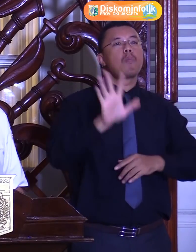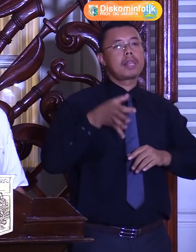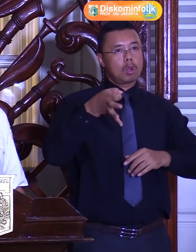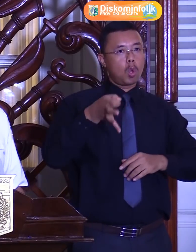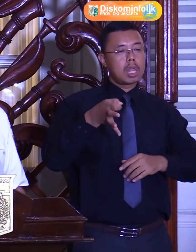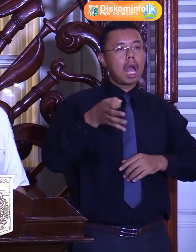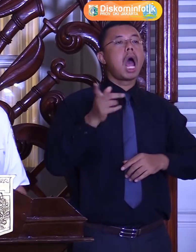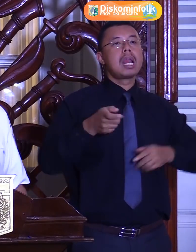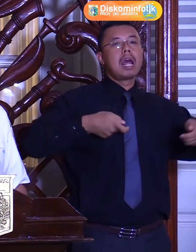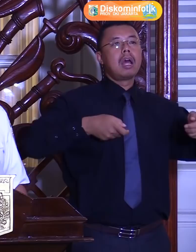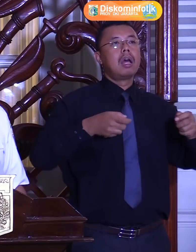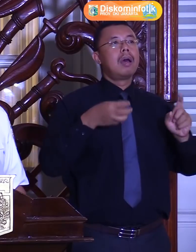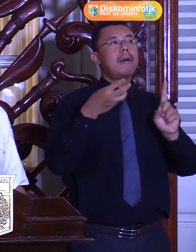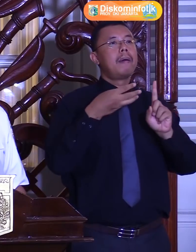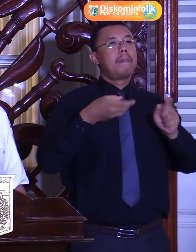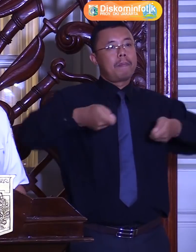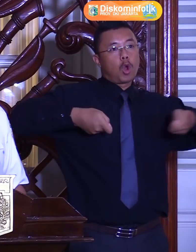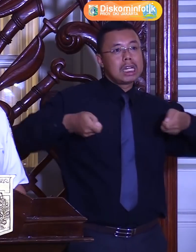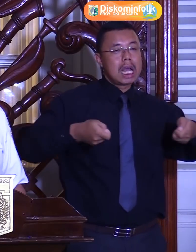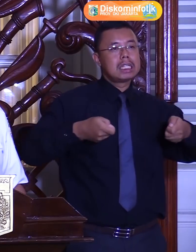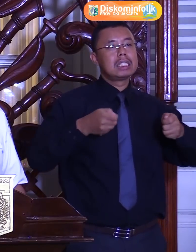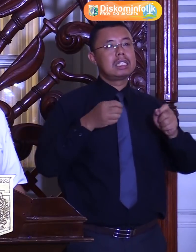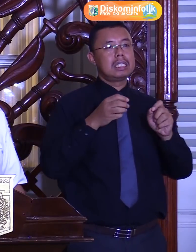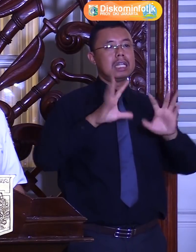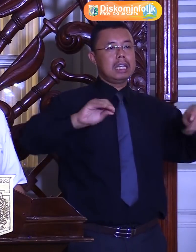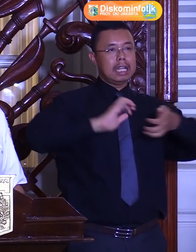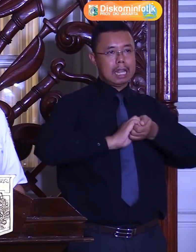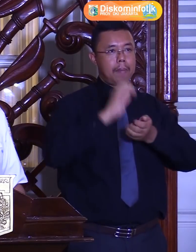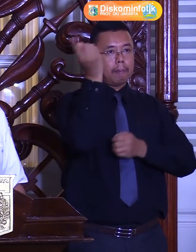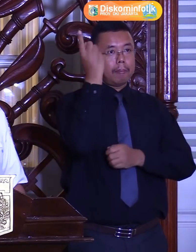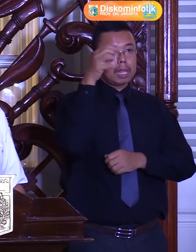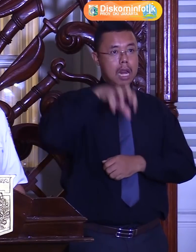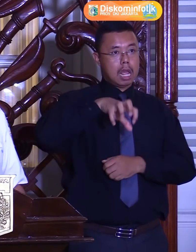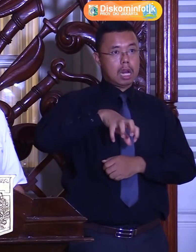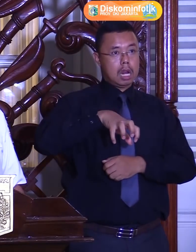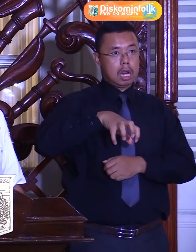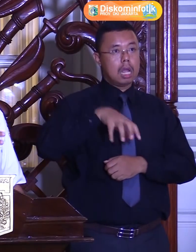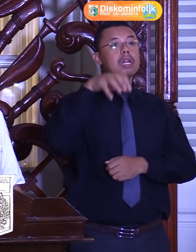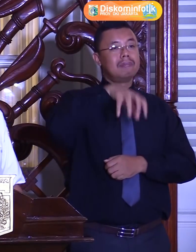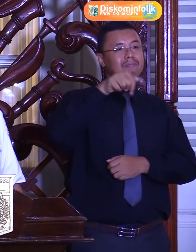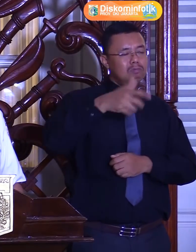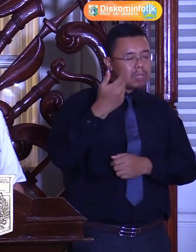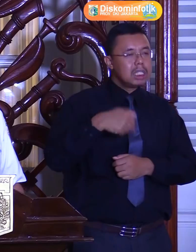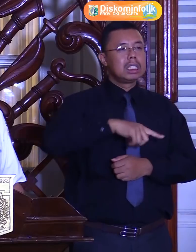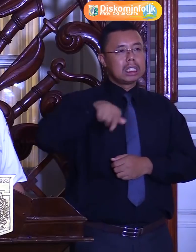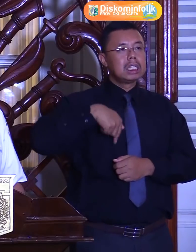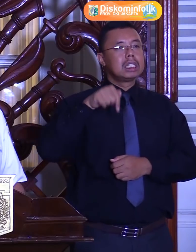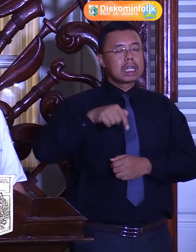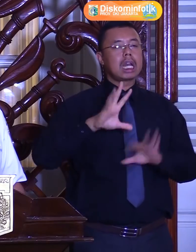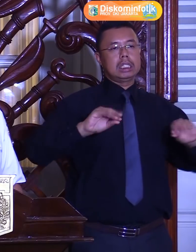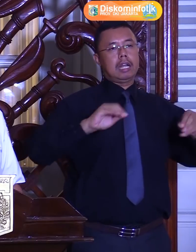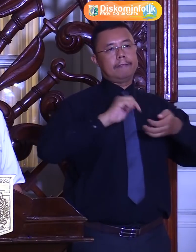namanya Badan Koordinasi BKSP kerjasama pemerintah daerah. di kawasan ini, itu yang sekarang kita